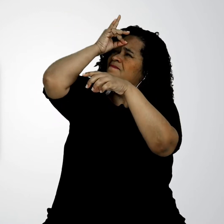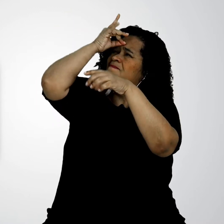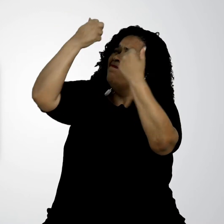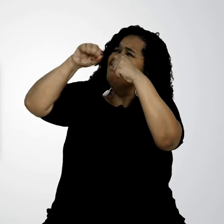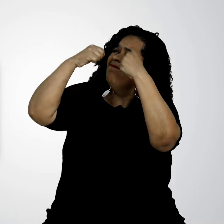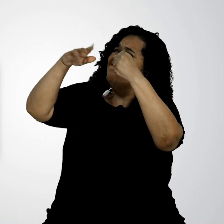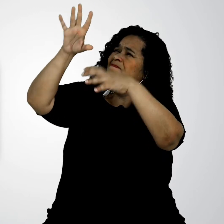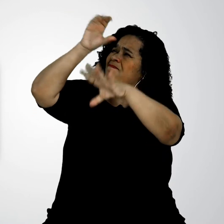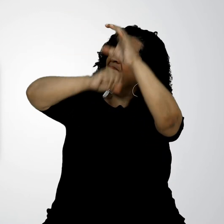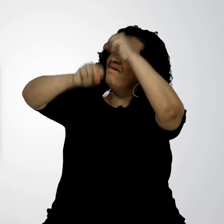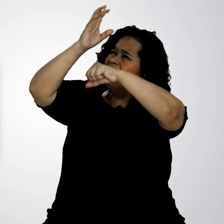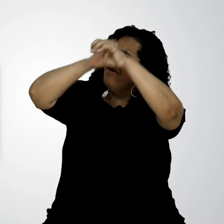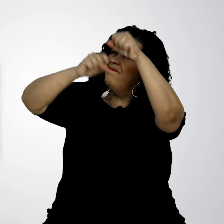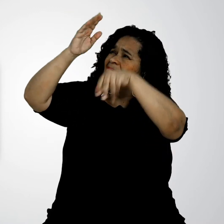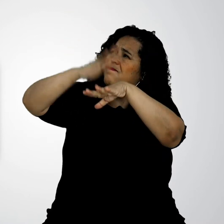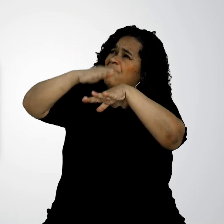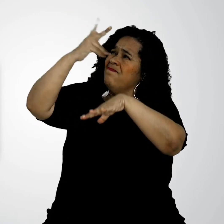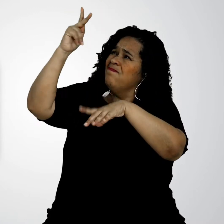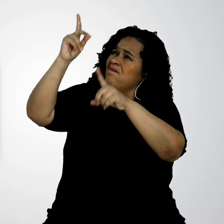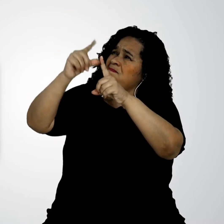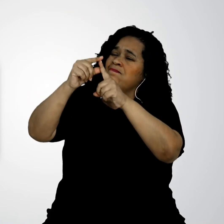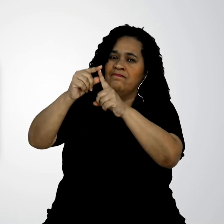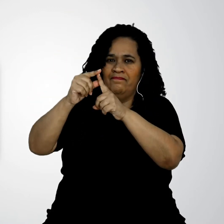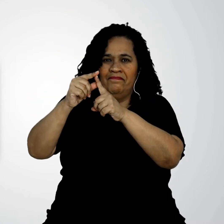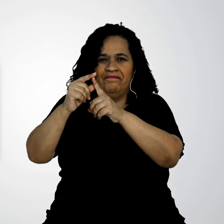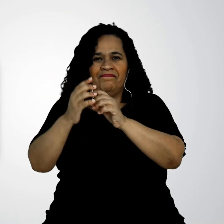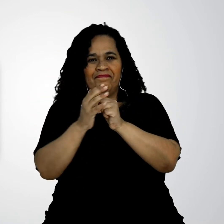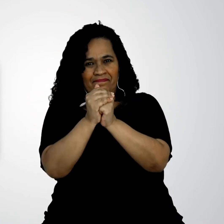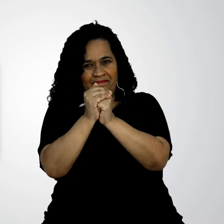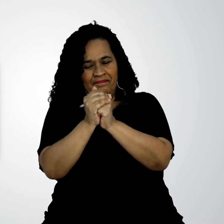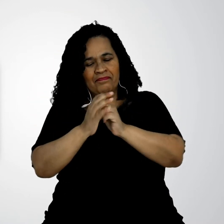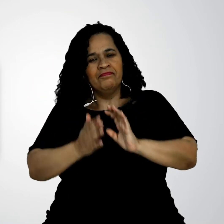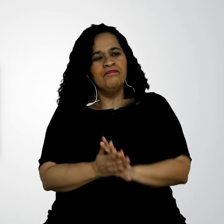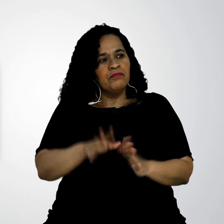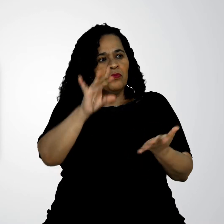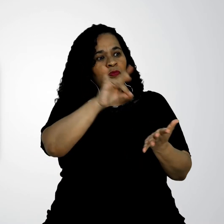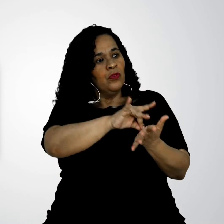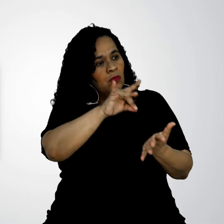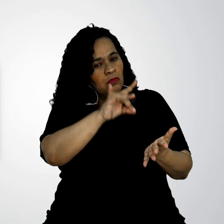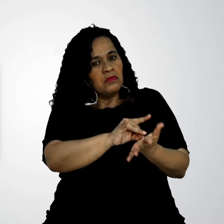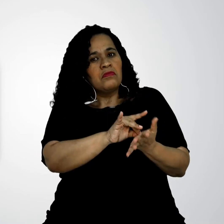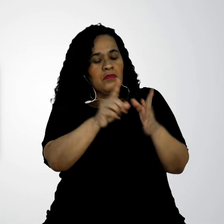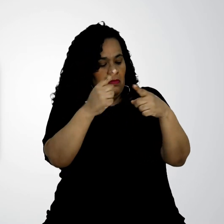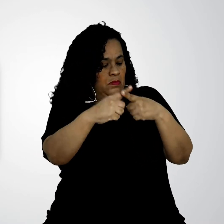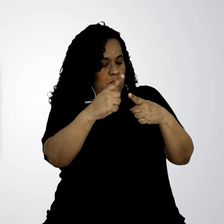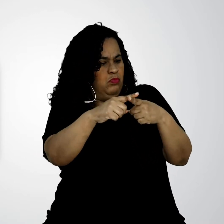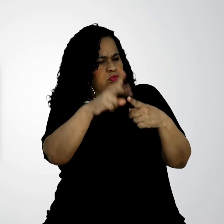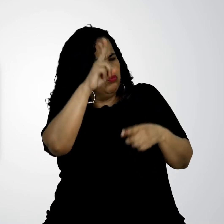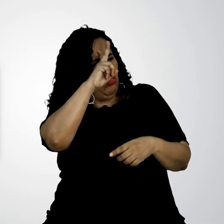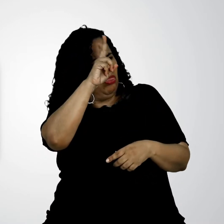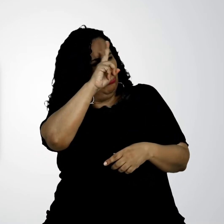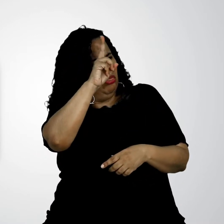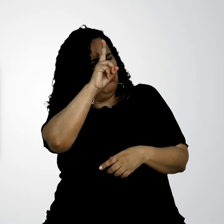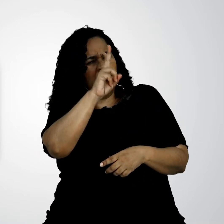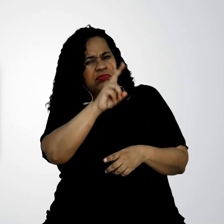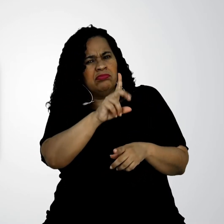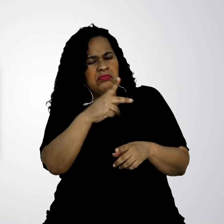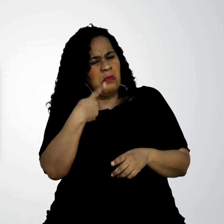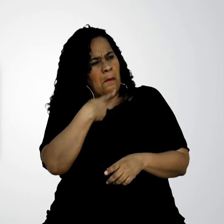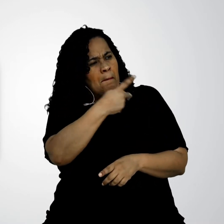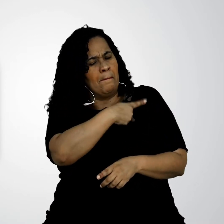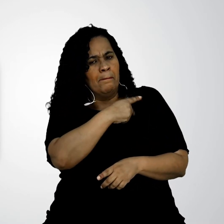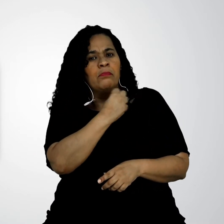bíblica a respeito dessa questão. Verdade. Essa é uma questão muito contemporânea mesmo. Assim, eu estou me lembrando aqui de um episódio, pastor Willi, uma